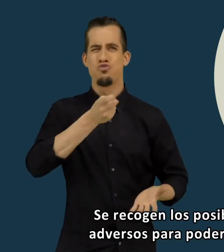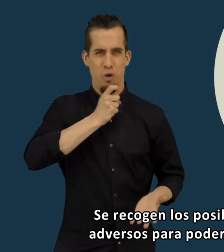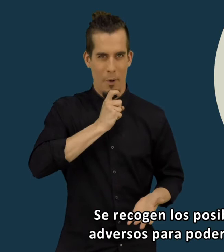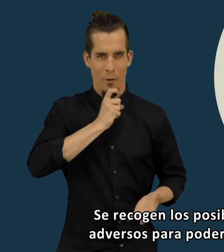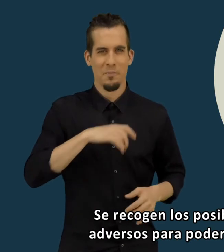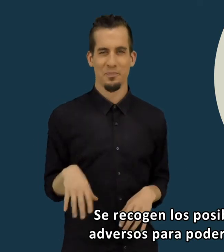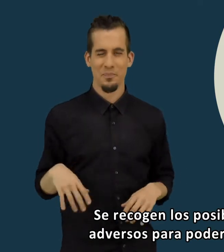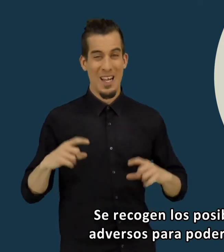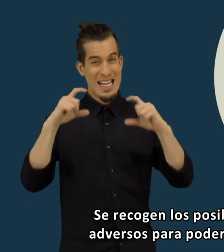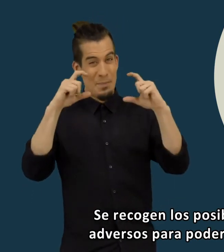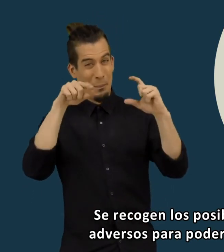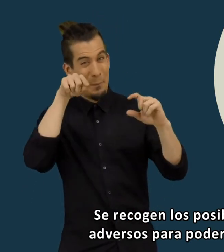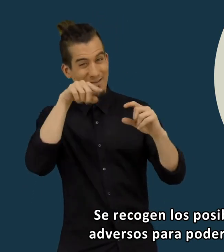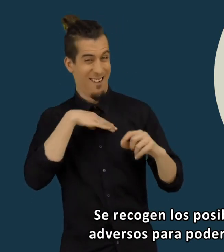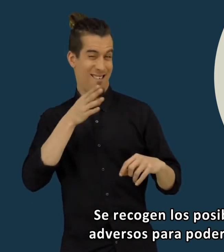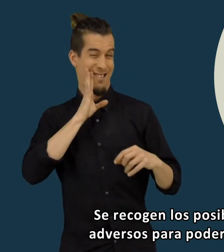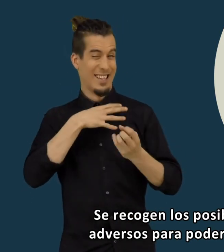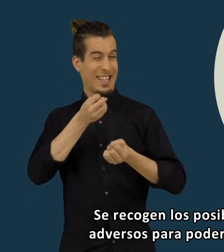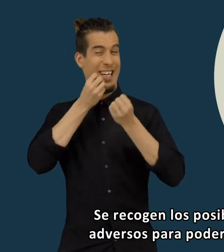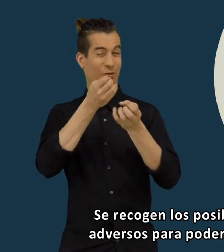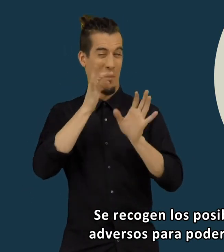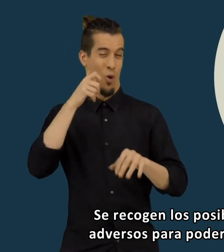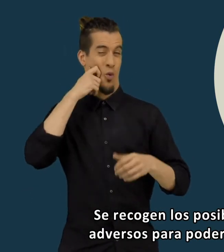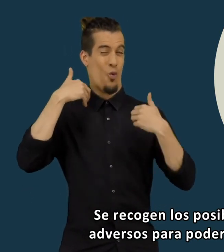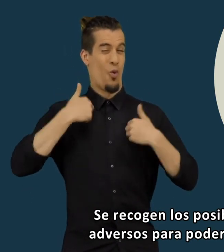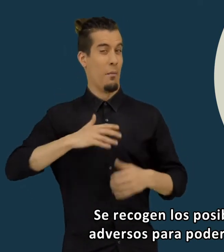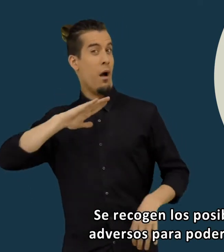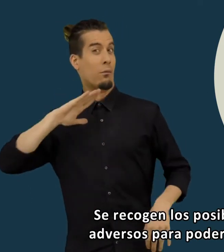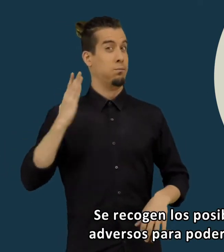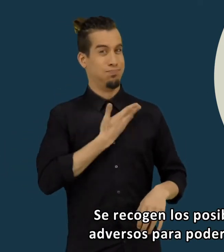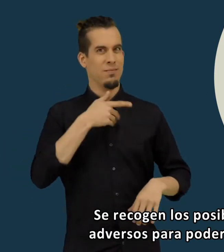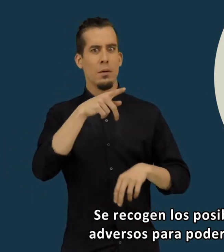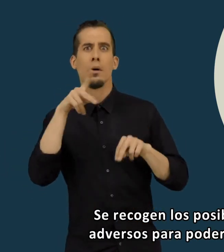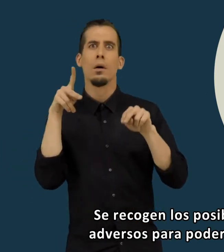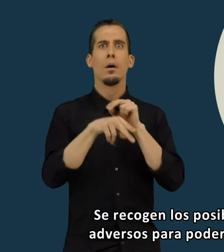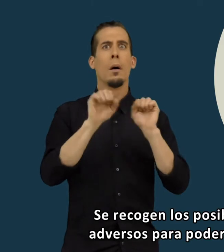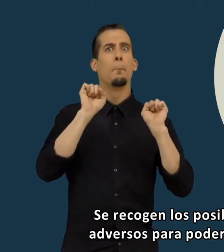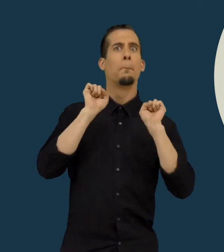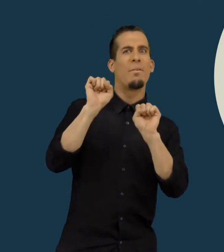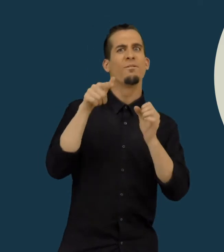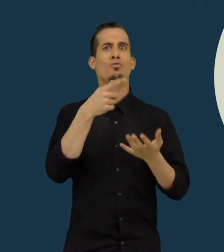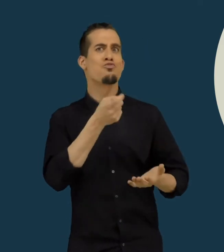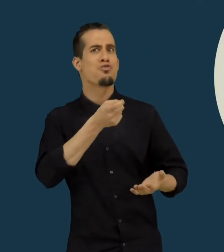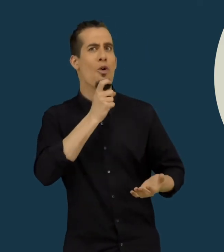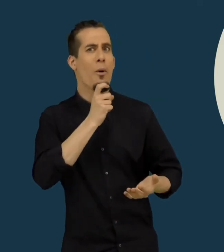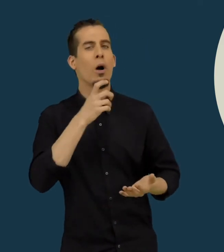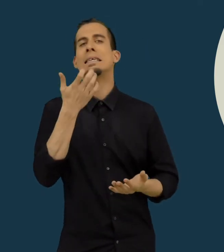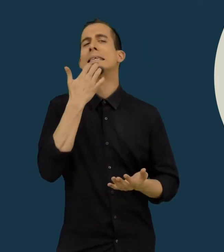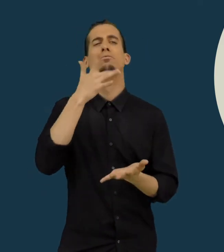Se recogen los posibles efectos adversos para poder prevenirlos o actuar en consecuencia si